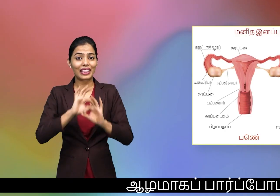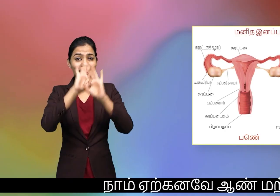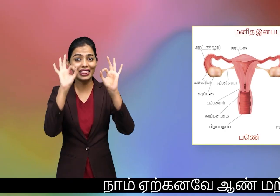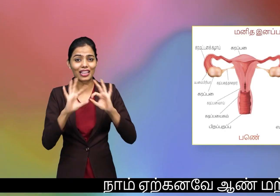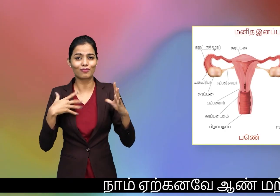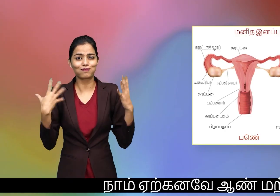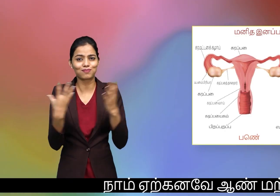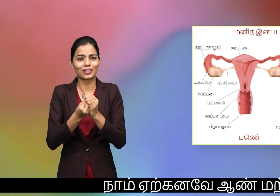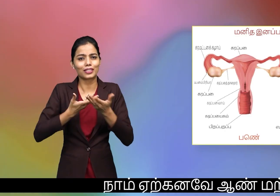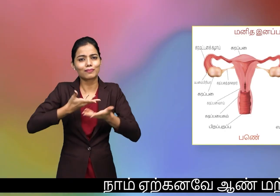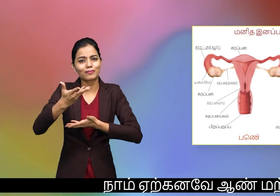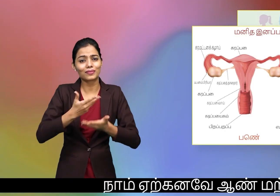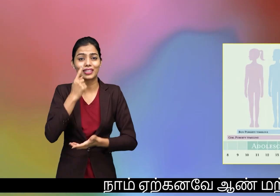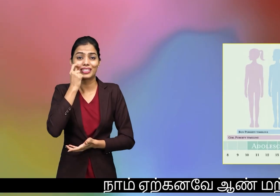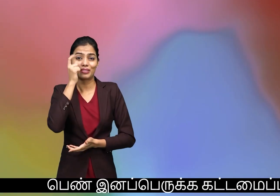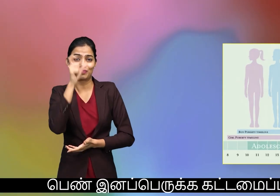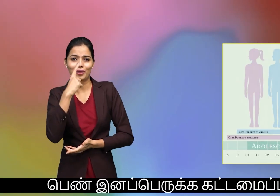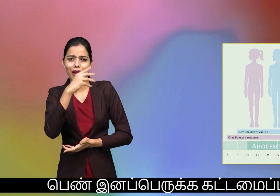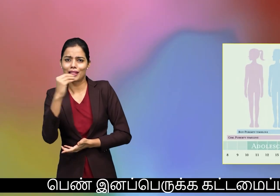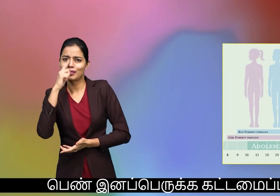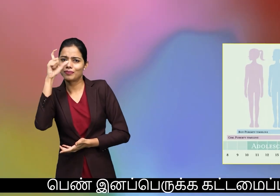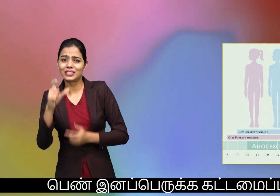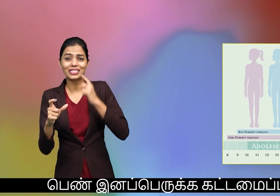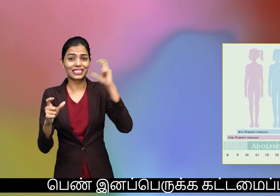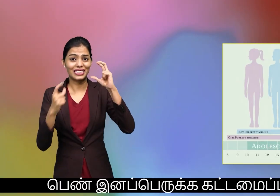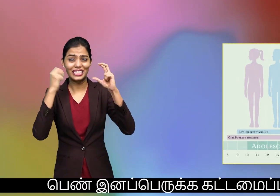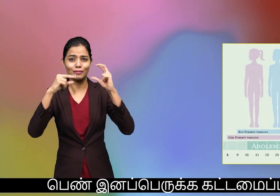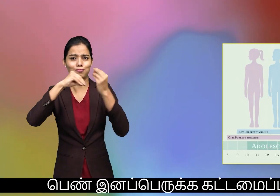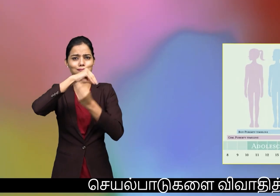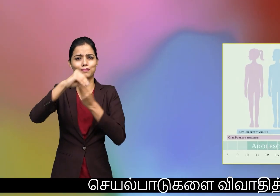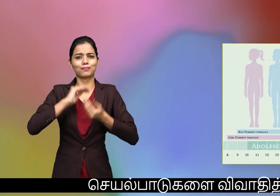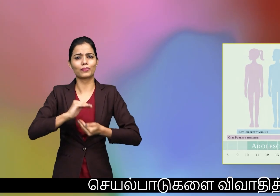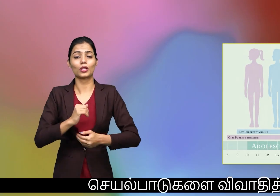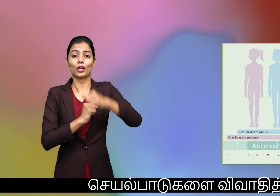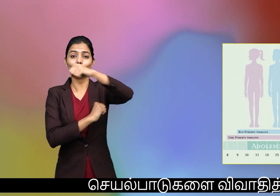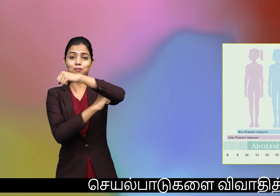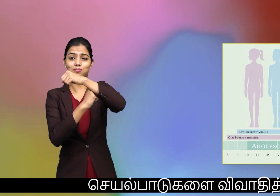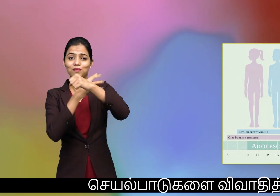நாம் ஏற்கனவே ஆண் மற்றும் பெண் இனப்பெருக்க கட்டமைப்புகள் மற்றும் செயல்பாடுகளை விவாதித்தோம்.